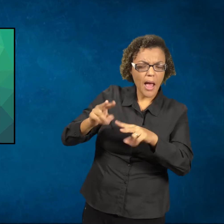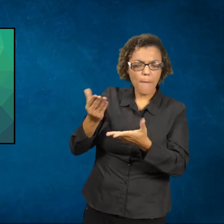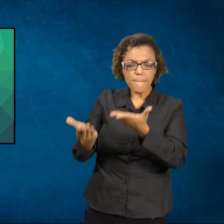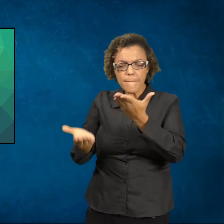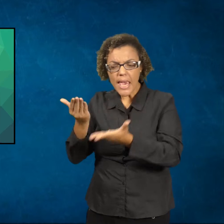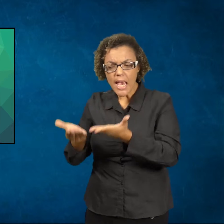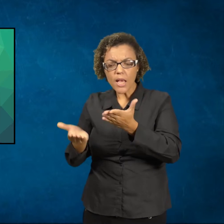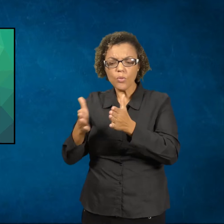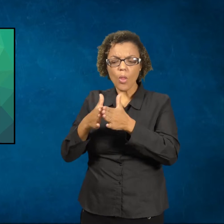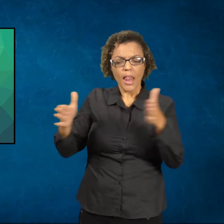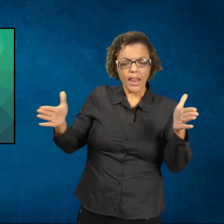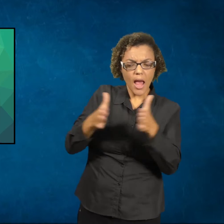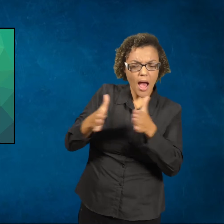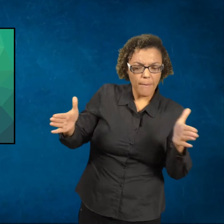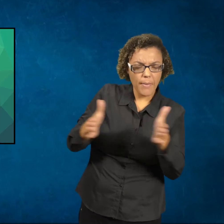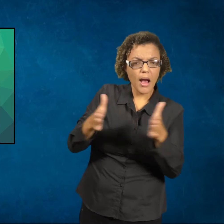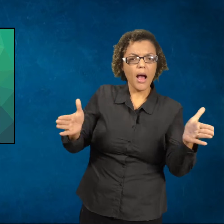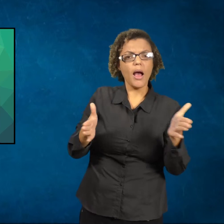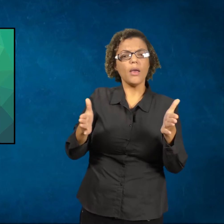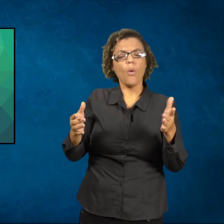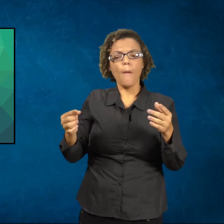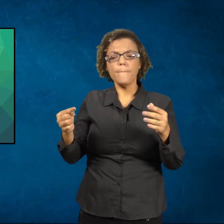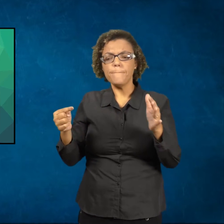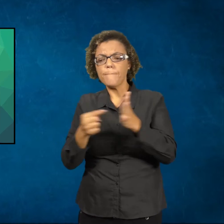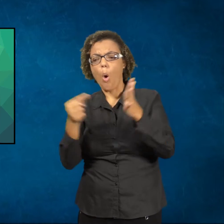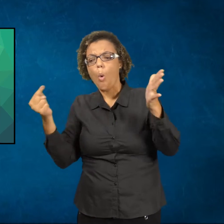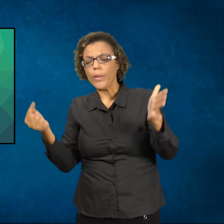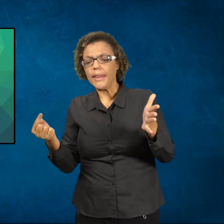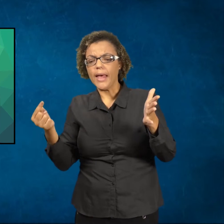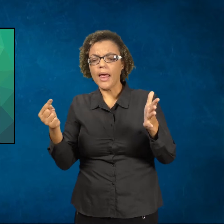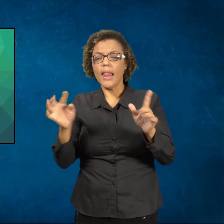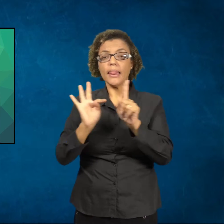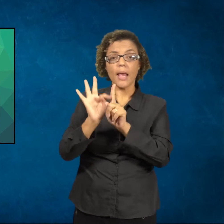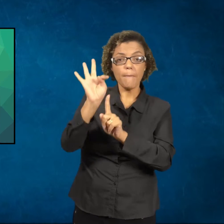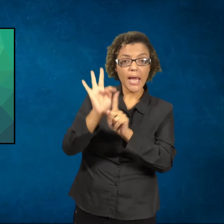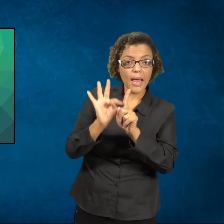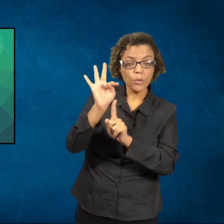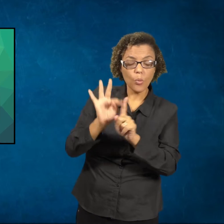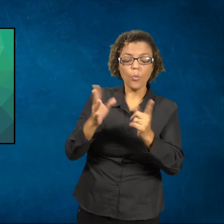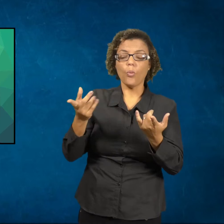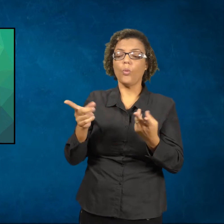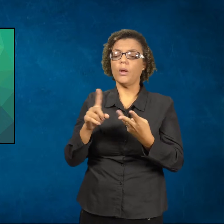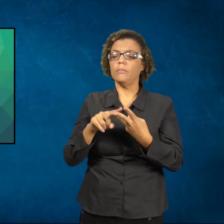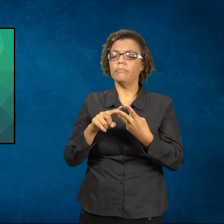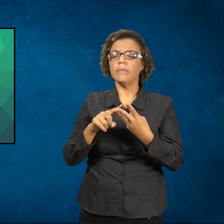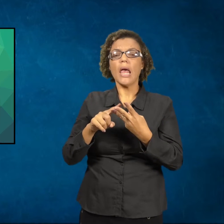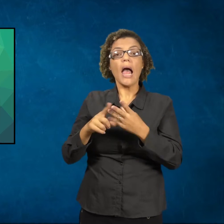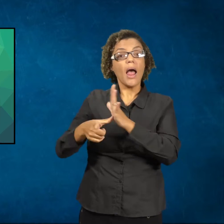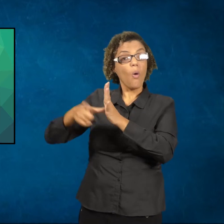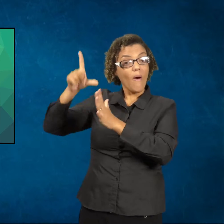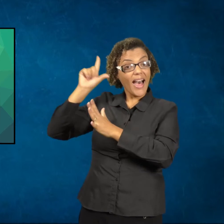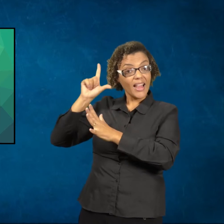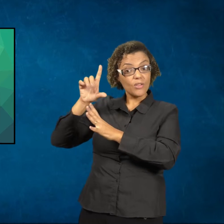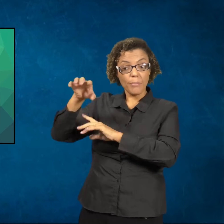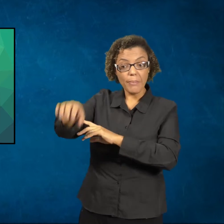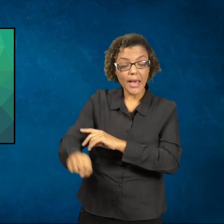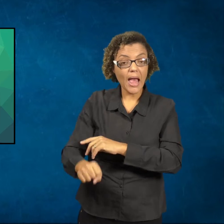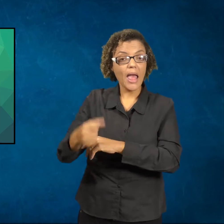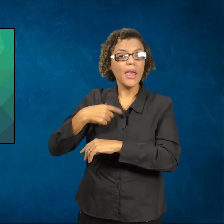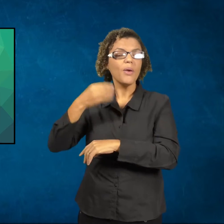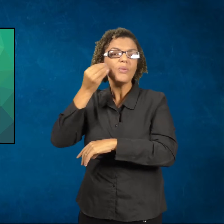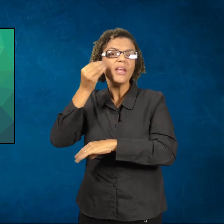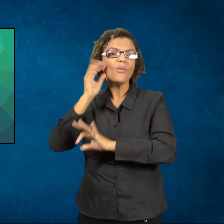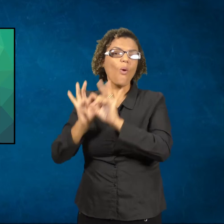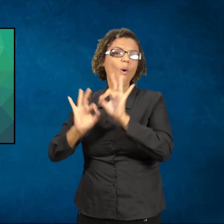avaliar o tamanho, avaliar ponta, avaliar a temperatura, organizar o meu sistema